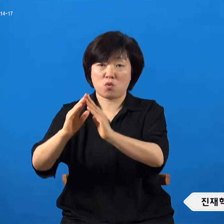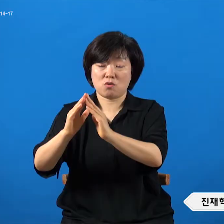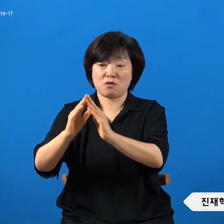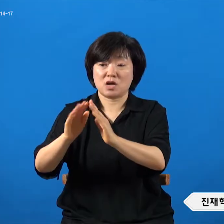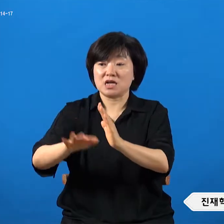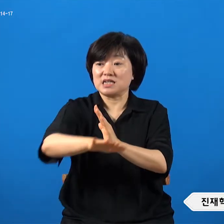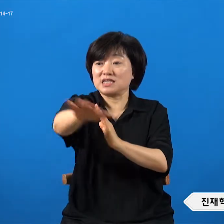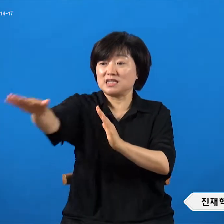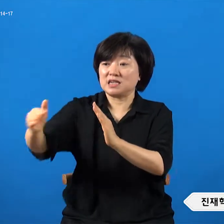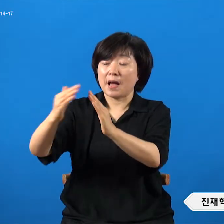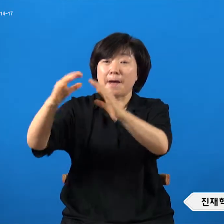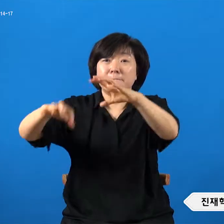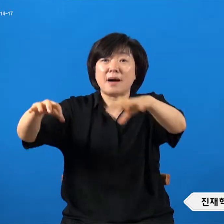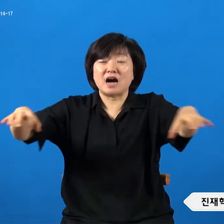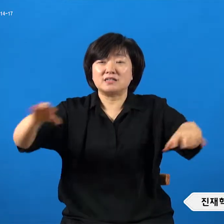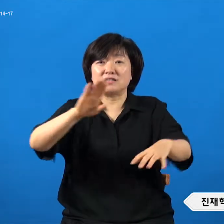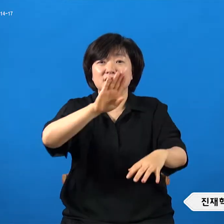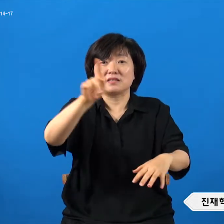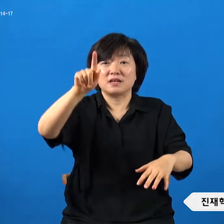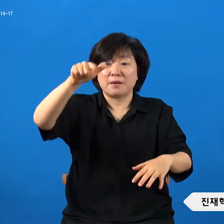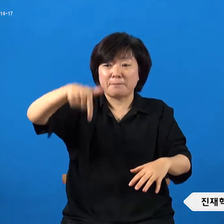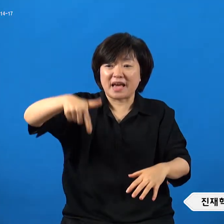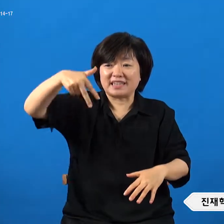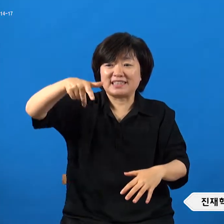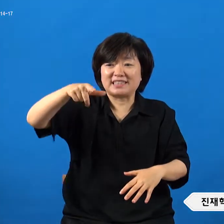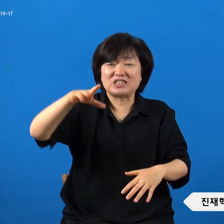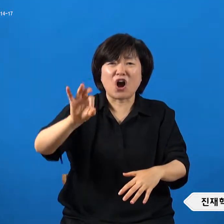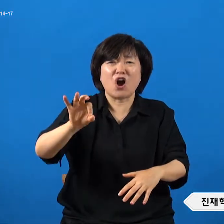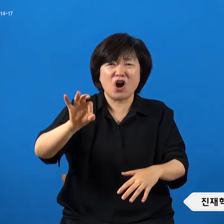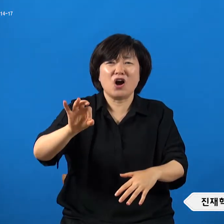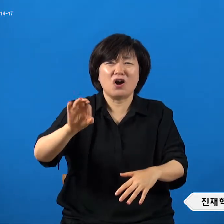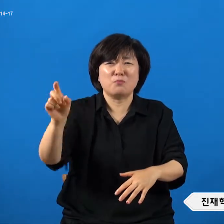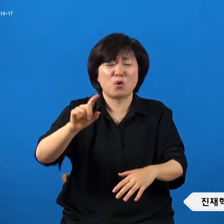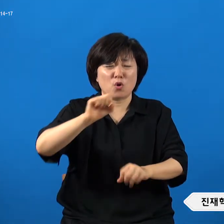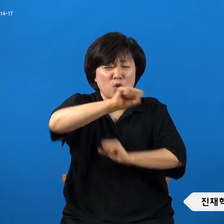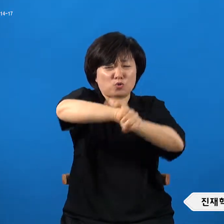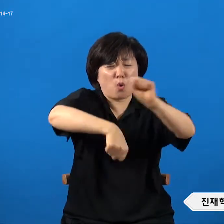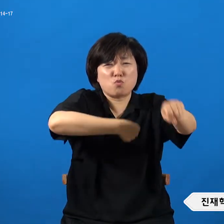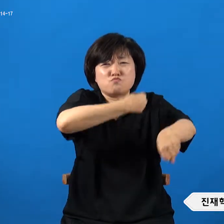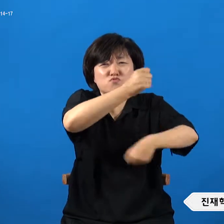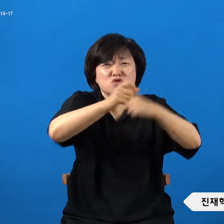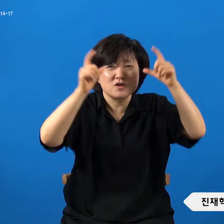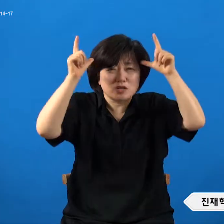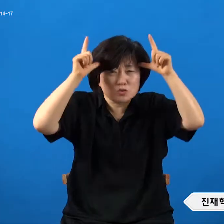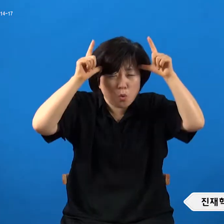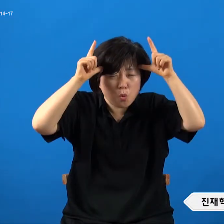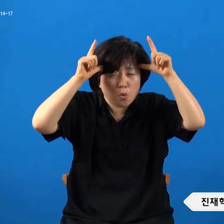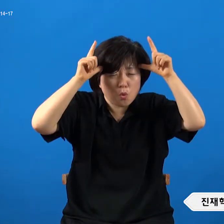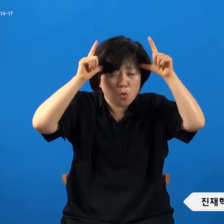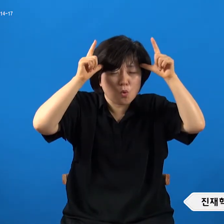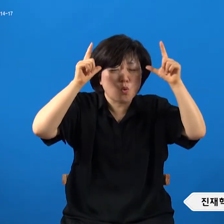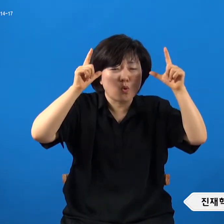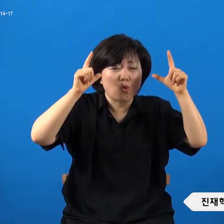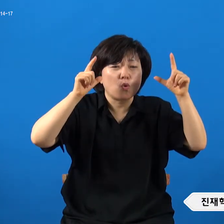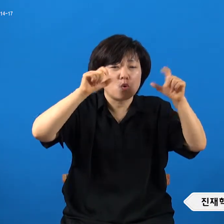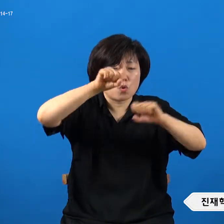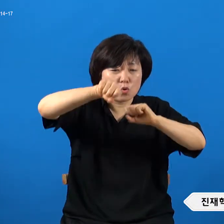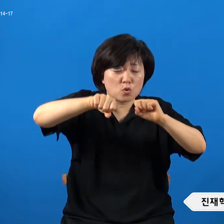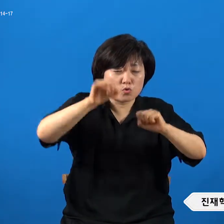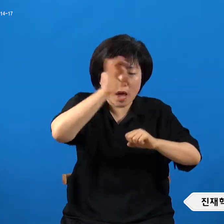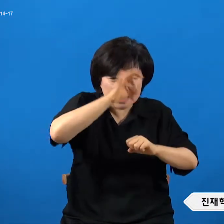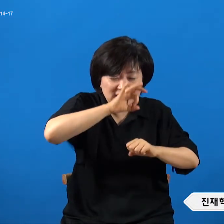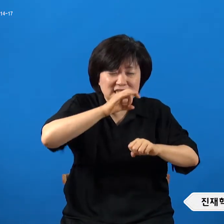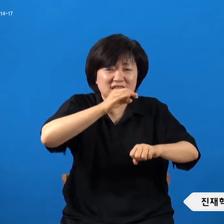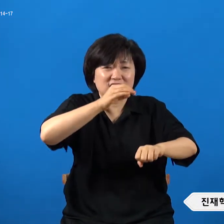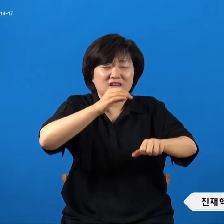있었던 교회입니다. 그래서 이름하여 백정들 교회라는 이름이 붙은 교회가 바로 그 교회입니다. 그 당시만